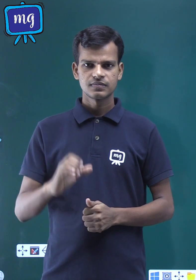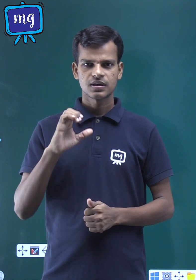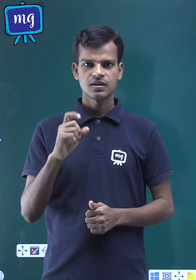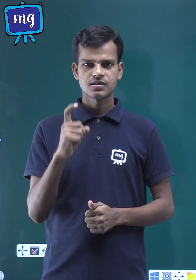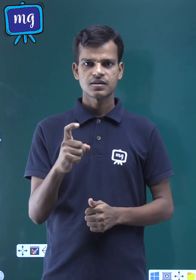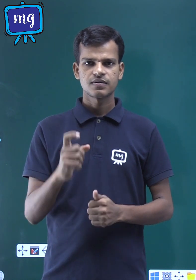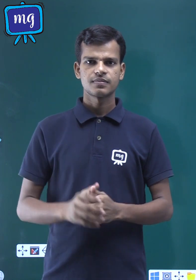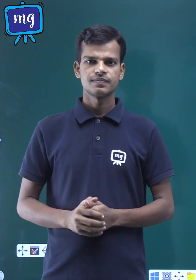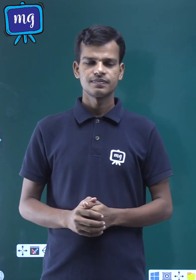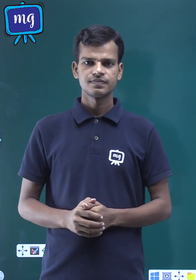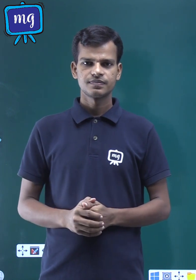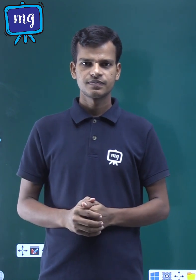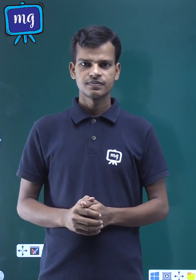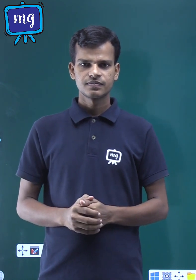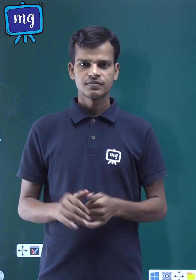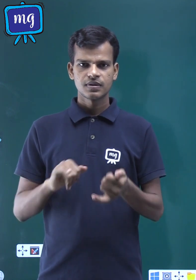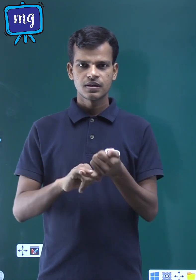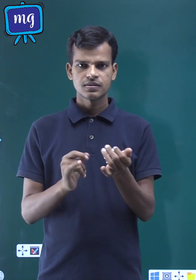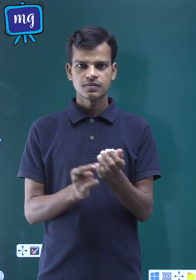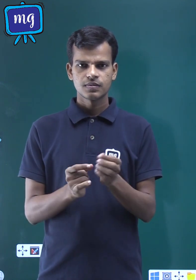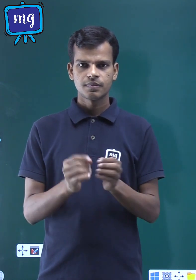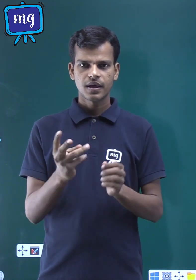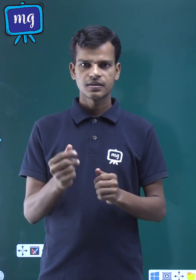क्लास 7 सब्जेक्ट गणित